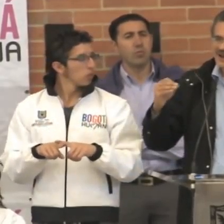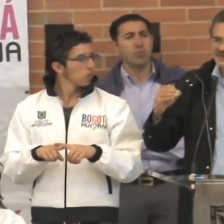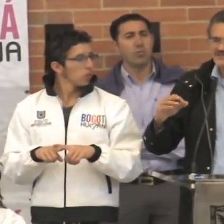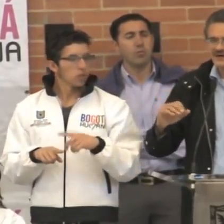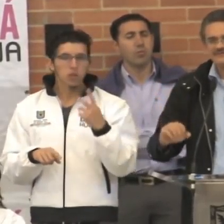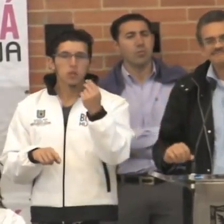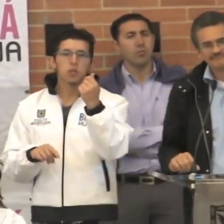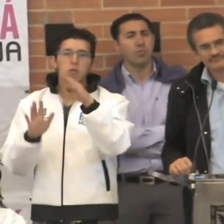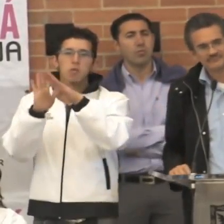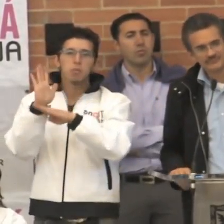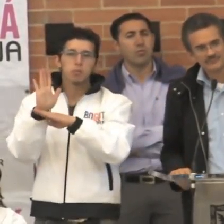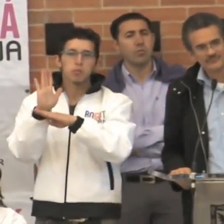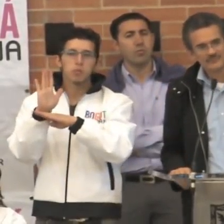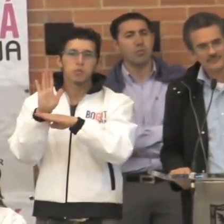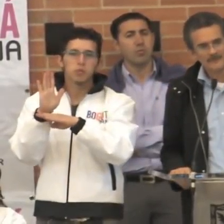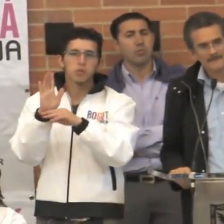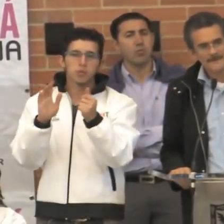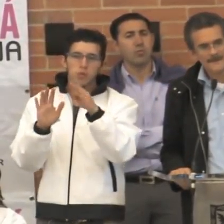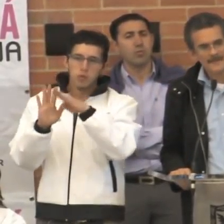bajamos la tarifa.